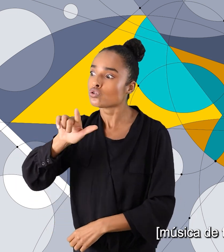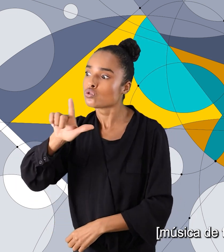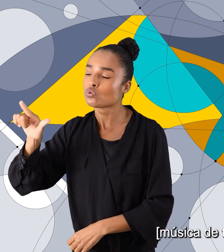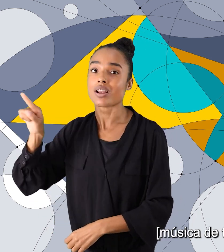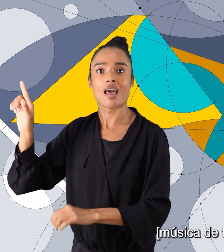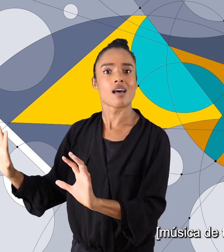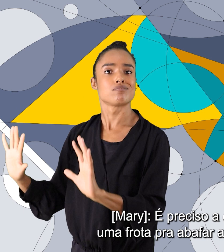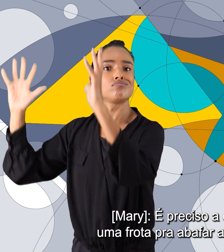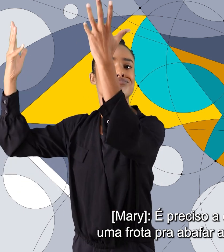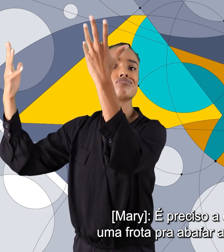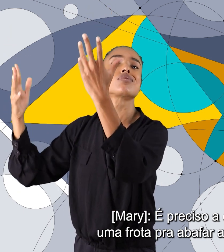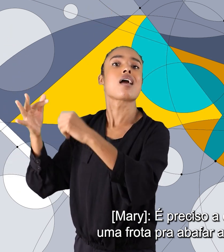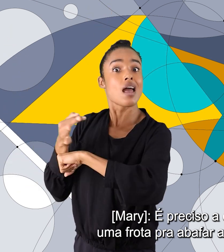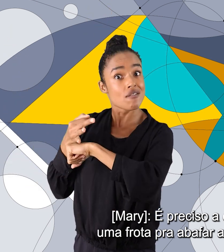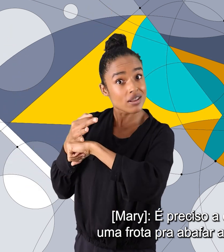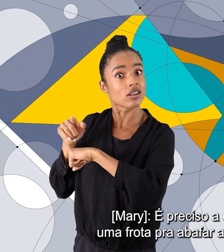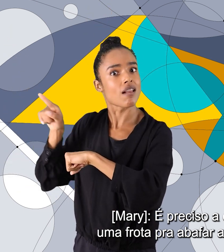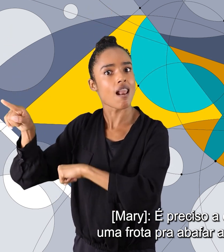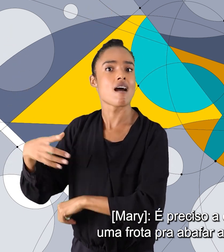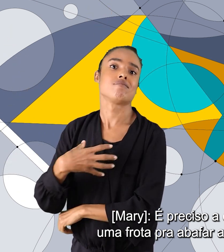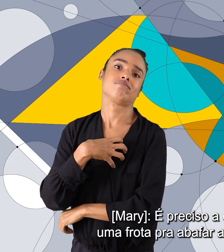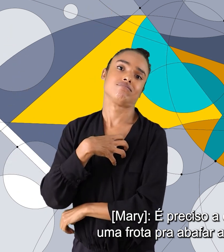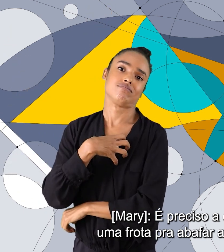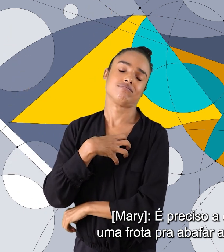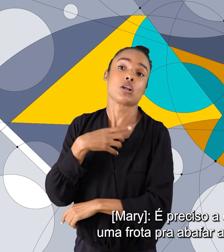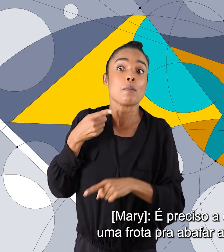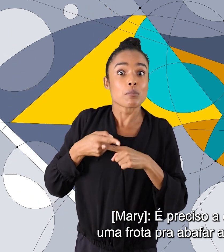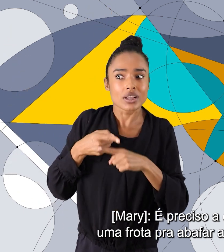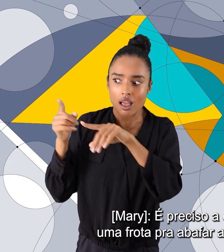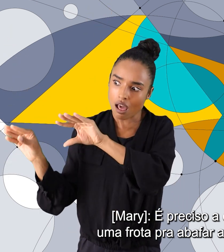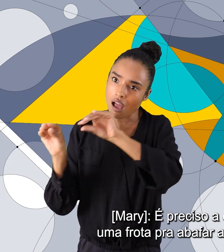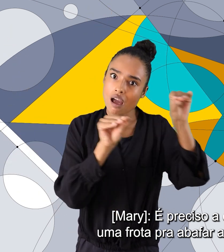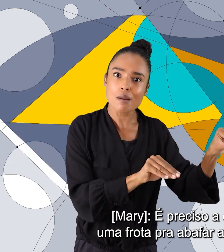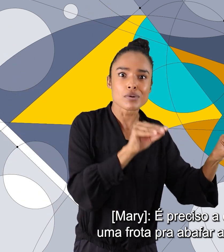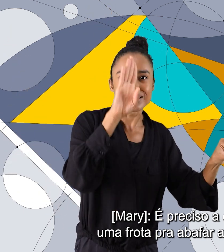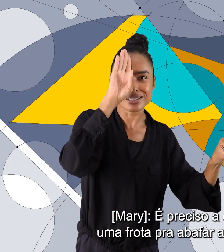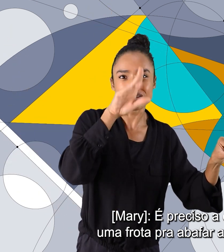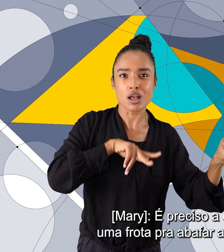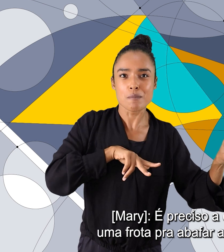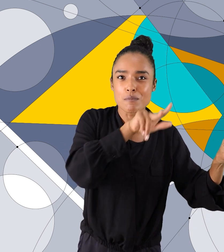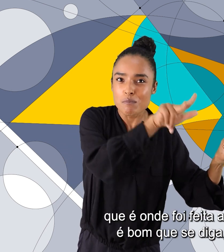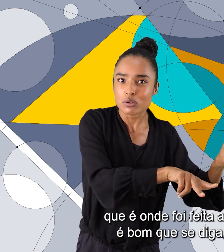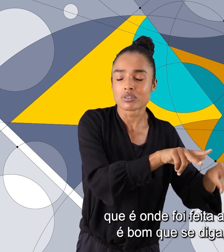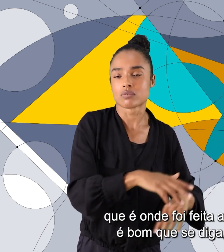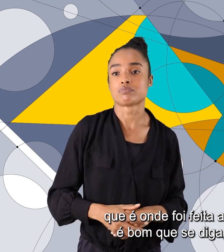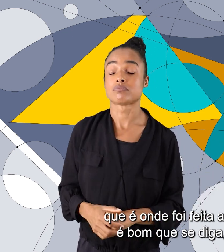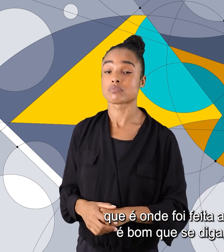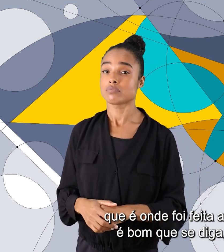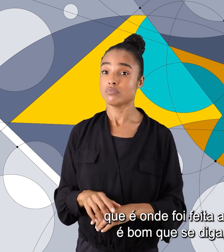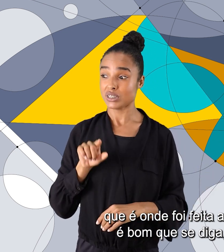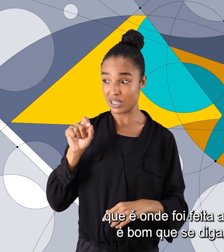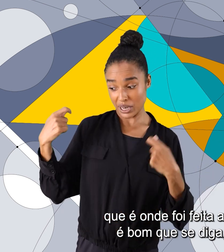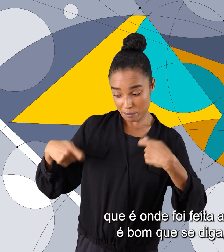Bahia. É preciso a constituição de uma frota para abafar a guerra na Bahia, que é onde foi